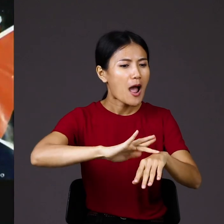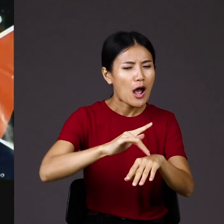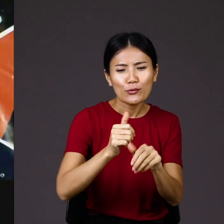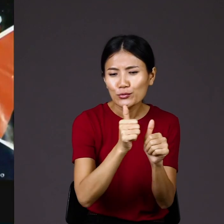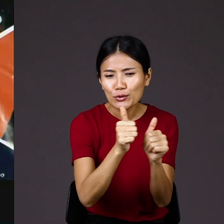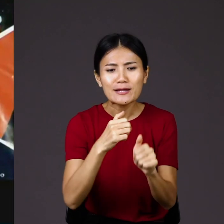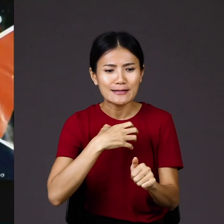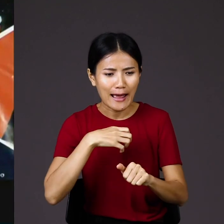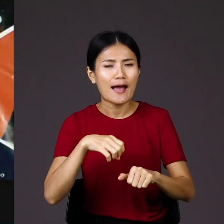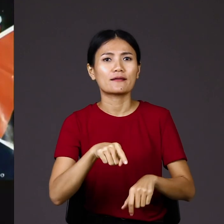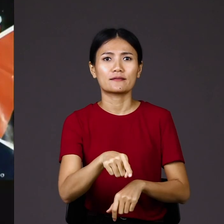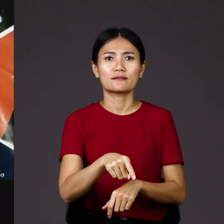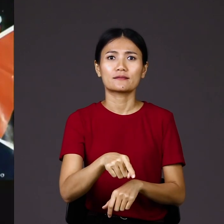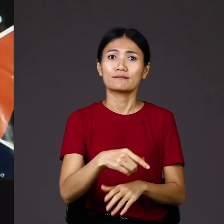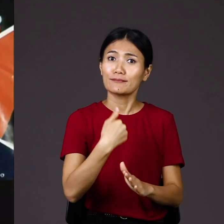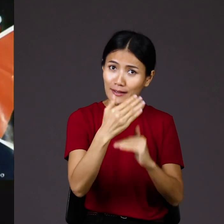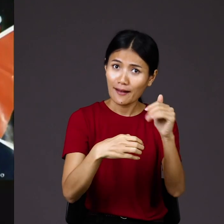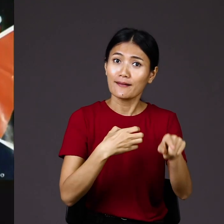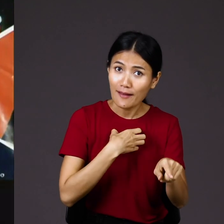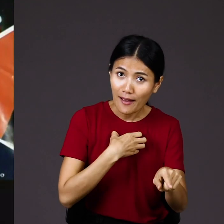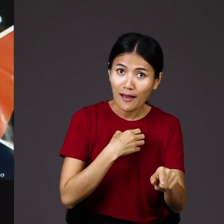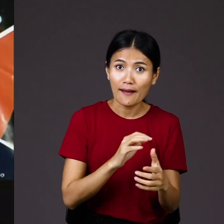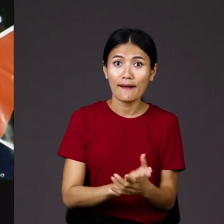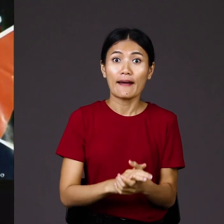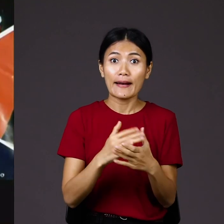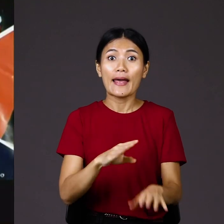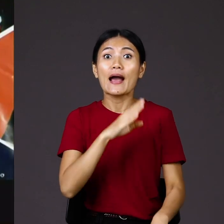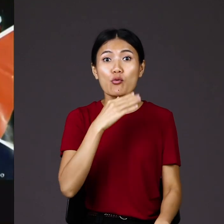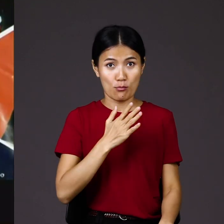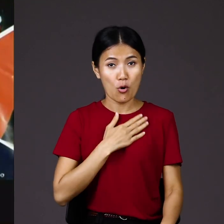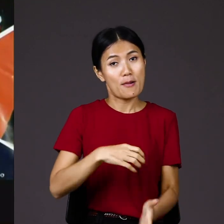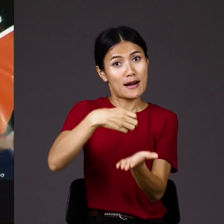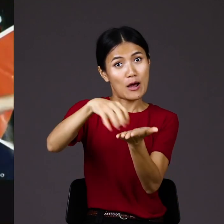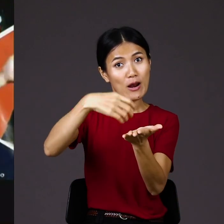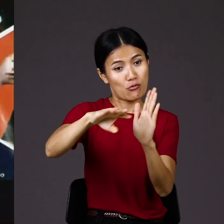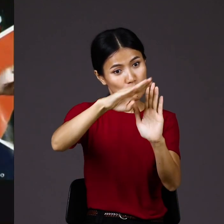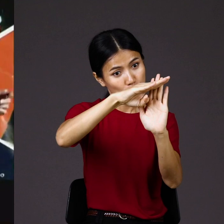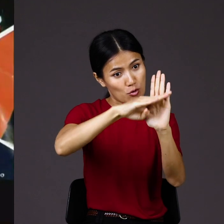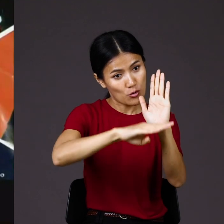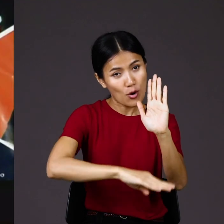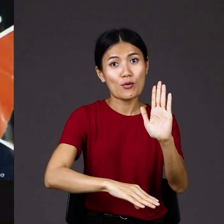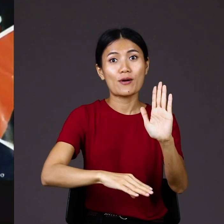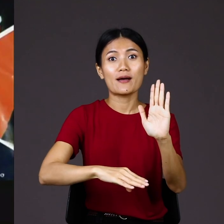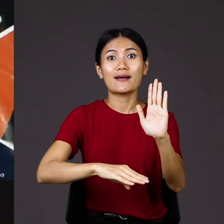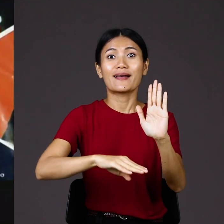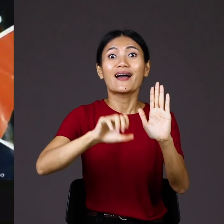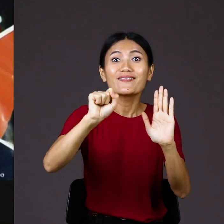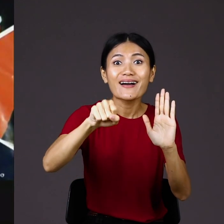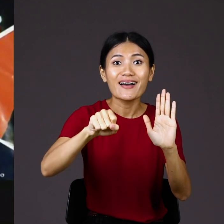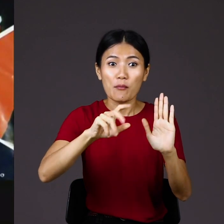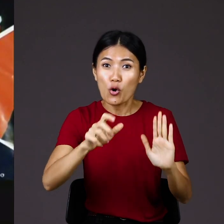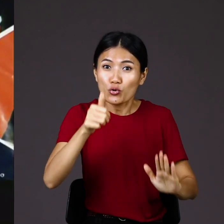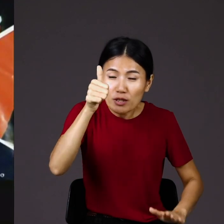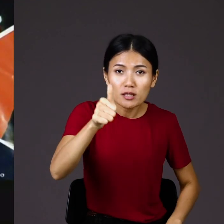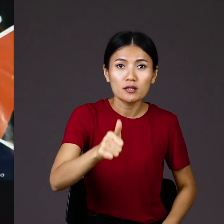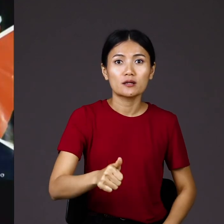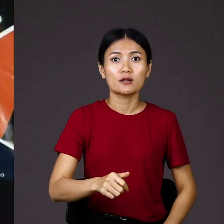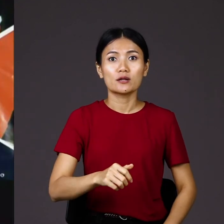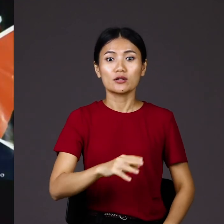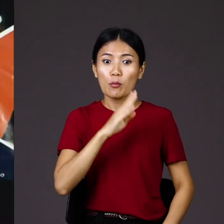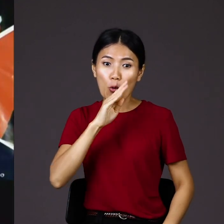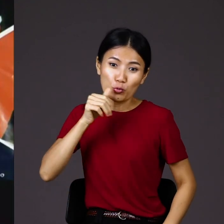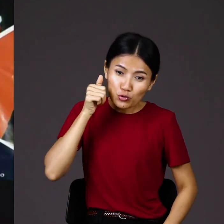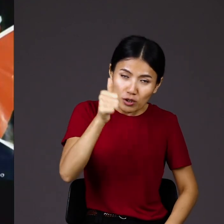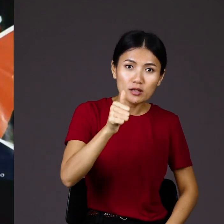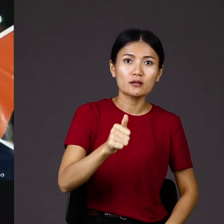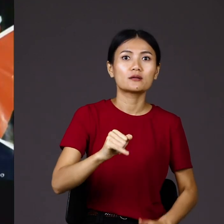สะอาดให้สิ่งแวดล้อมมันดีและถ้าเราทำสิ่งต่างๆเหล่านี้ได้พ่อแม่พี่น้องครับถ้าเมืองของ